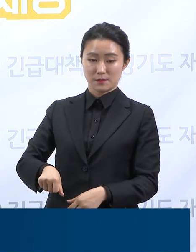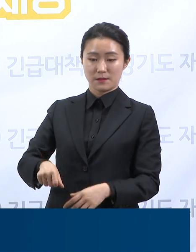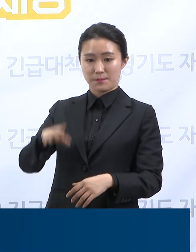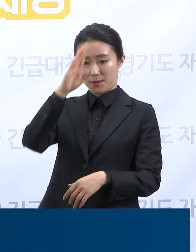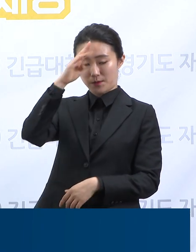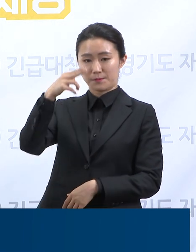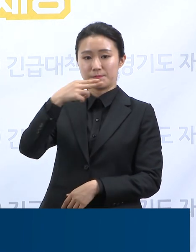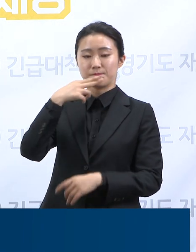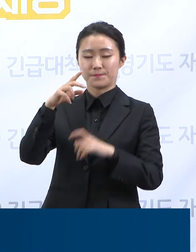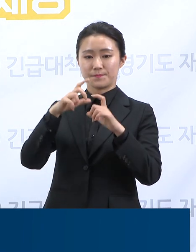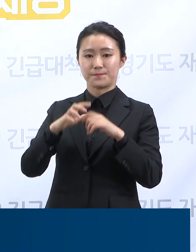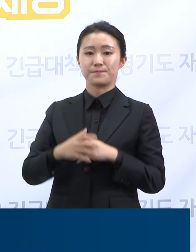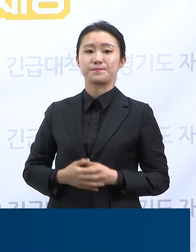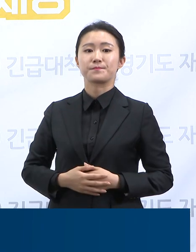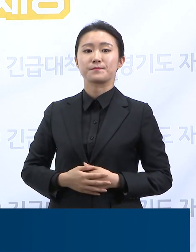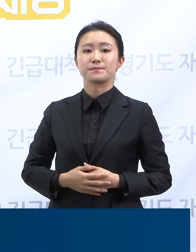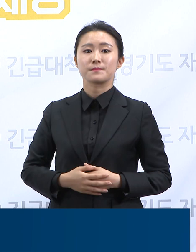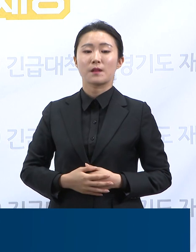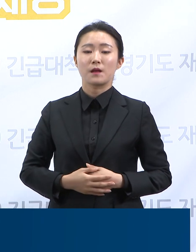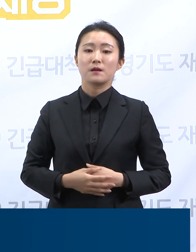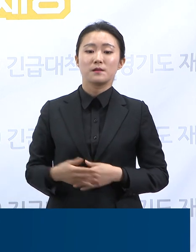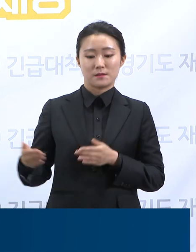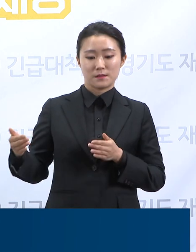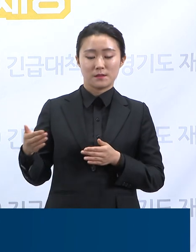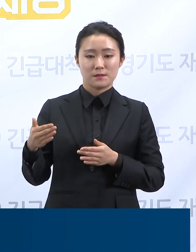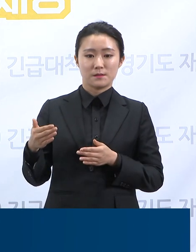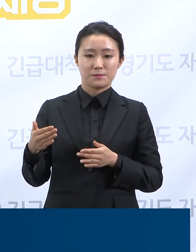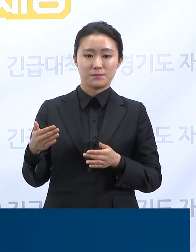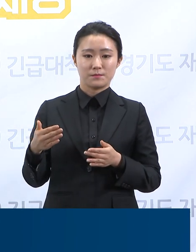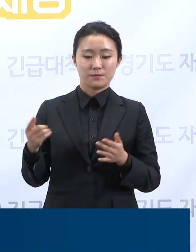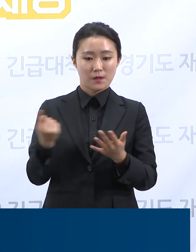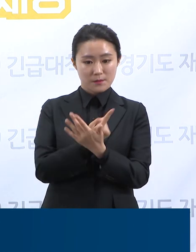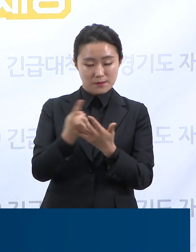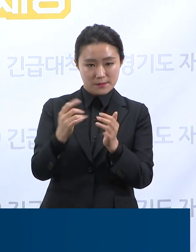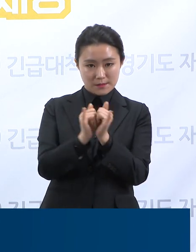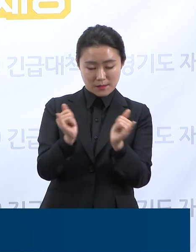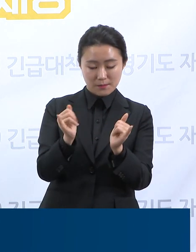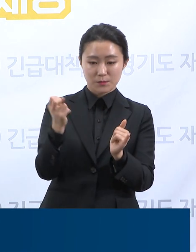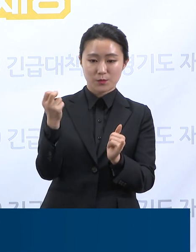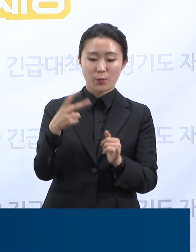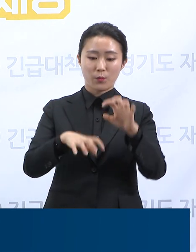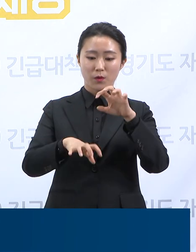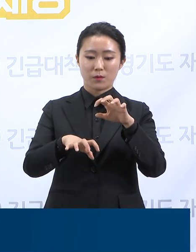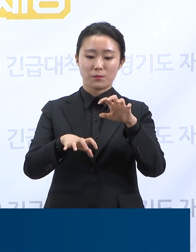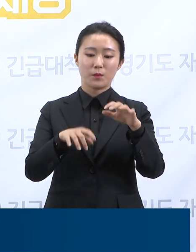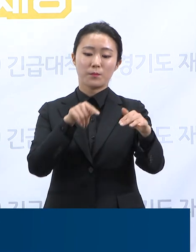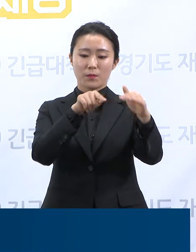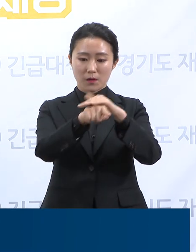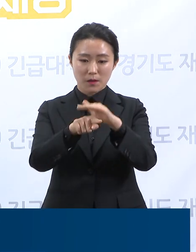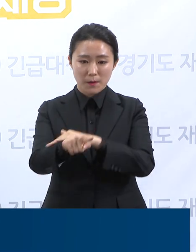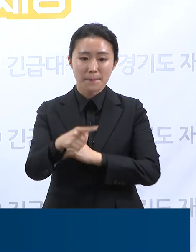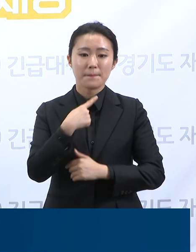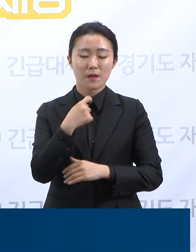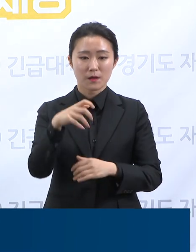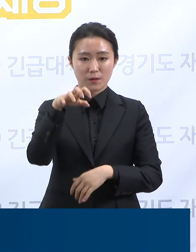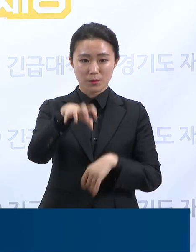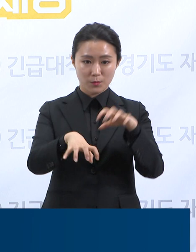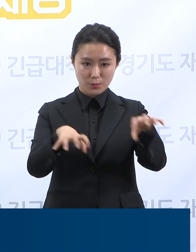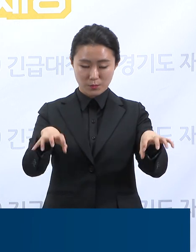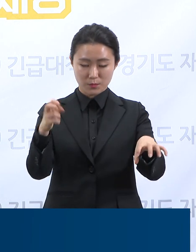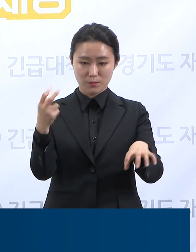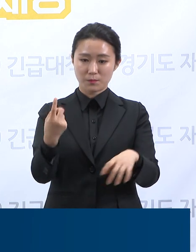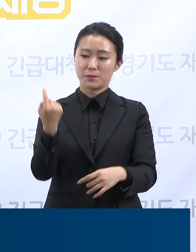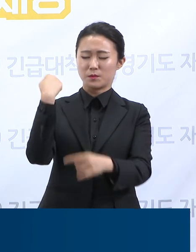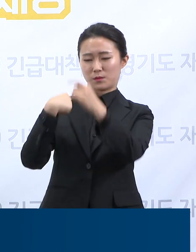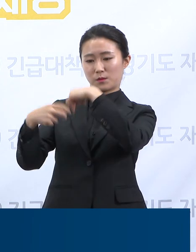소독하는 한편, 이동 동선 및 추가 접촉자에 대해 심층 역학 조사 중입니다. 한편 확진자 중한 명이 6월